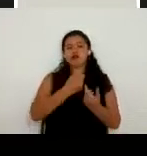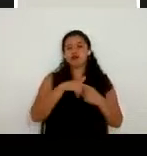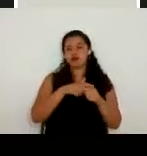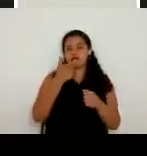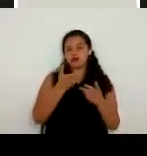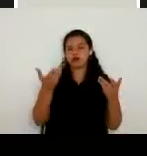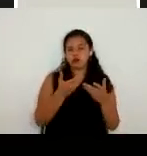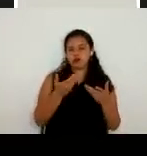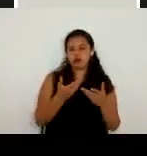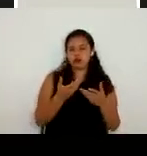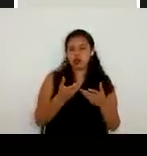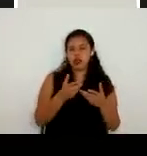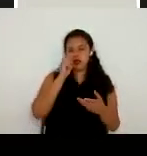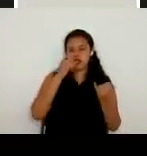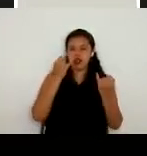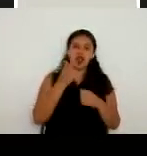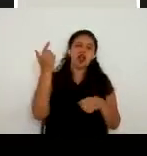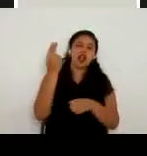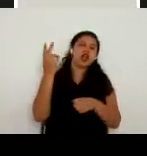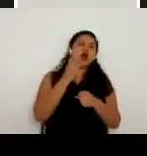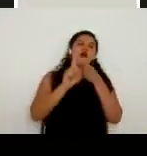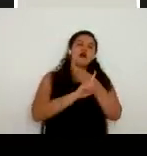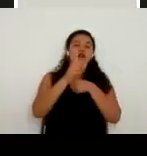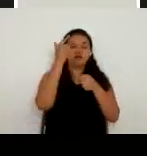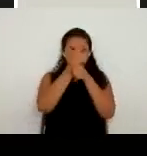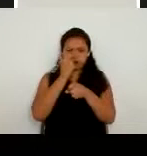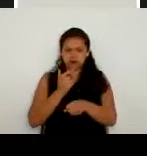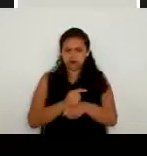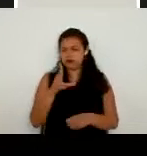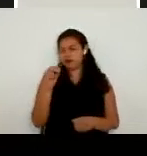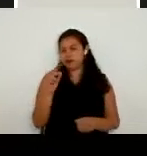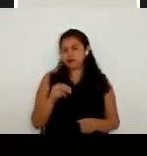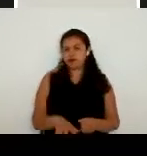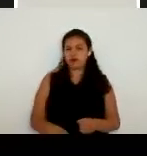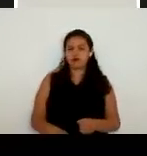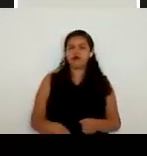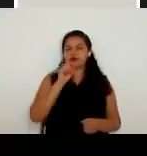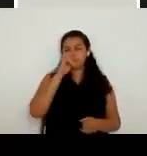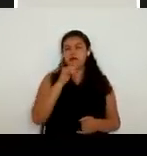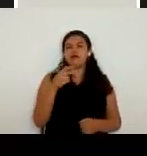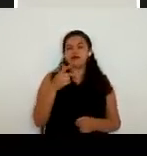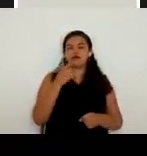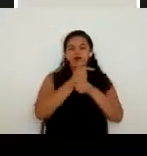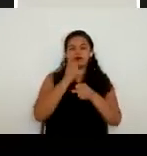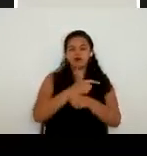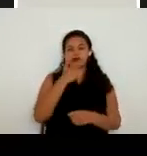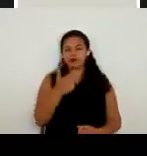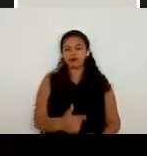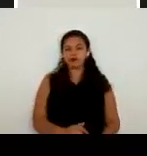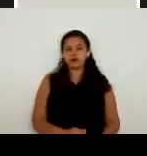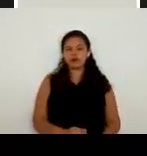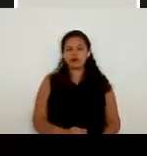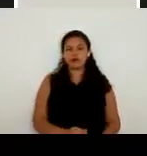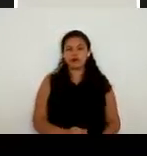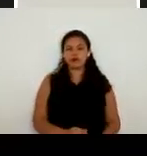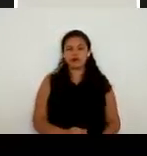identificar necesidades o problemas sino también trata de identificar recursos o recursos existentes